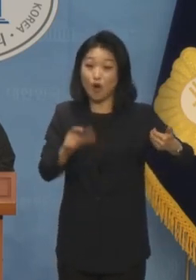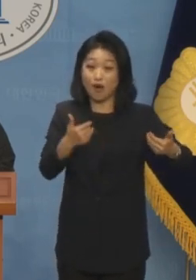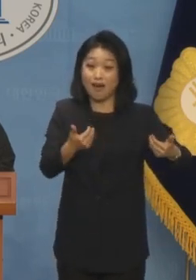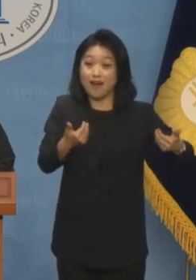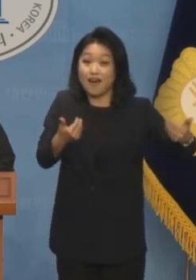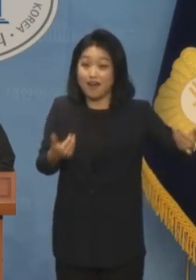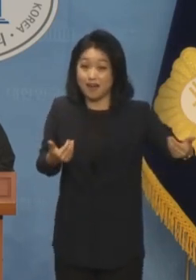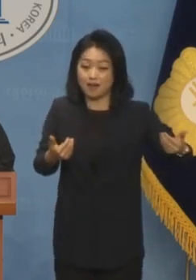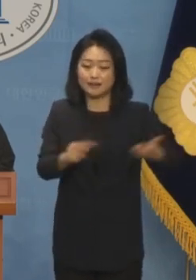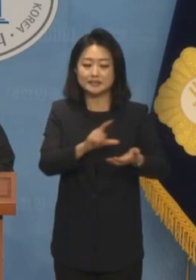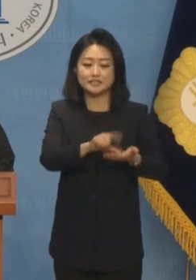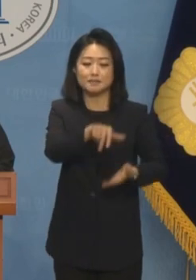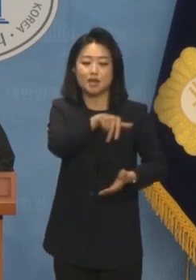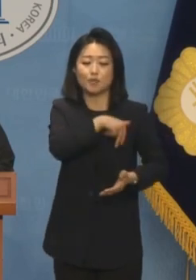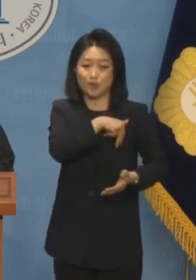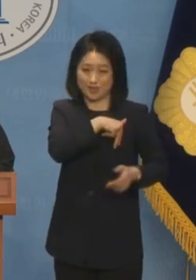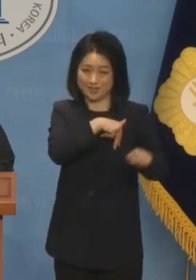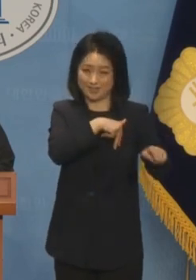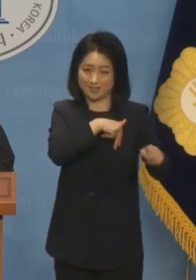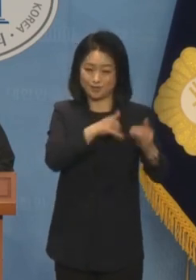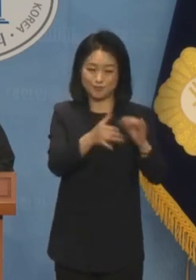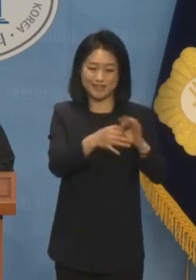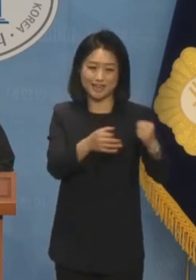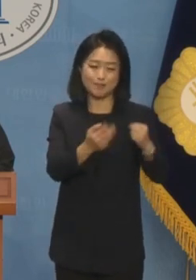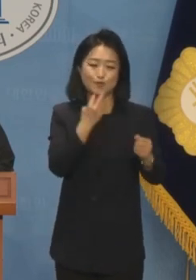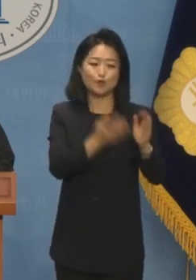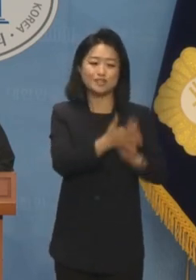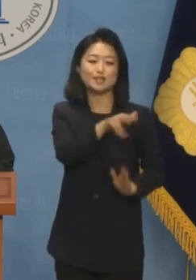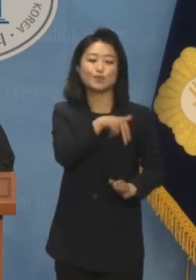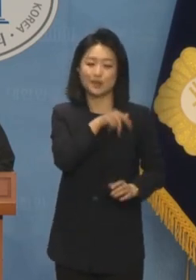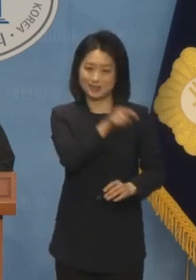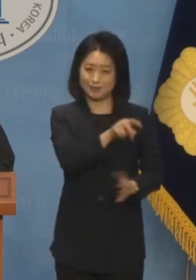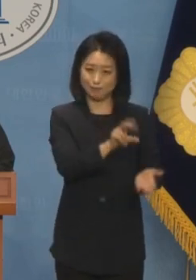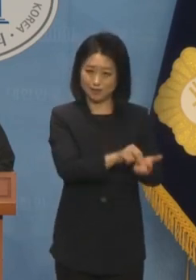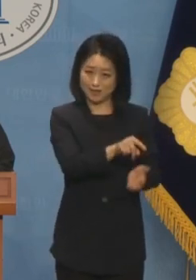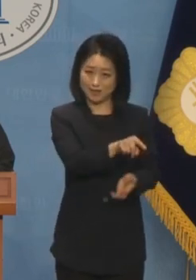것이 지방의회의 국민의힘 소속 의원들입니다.